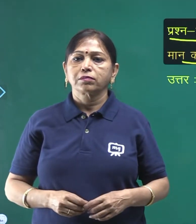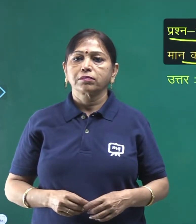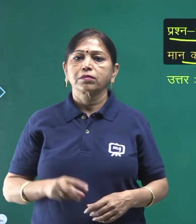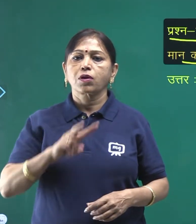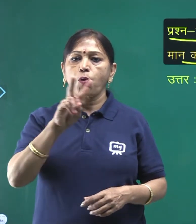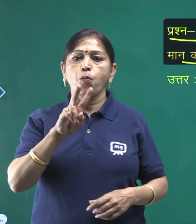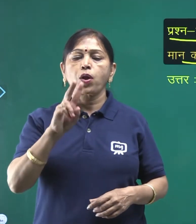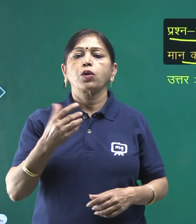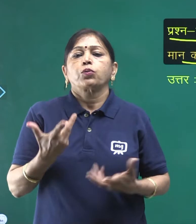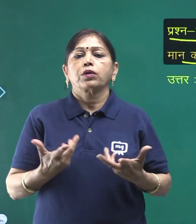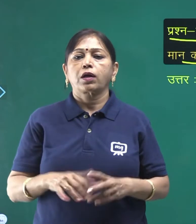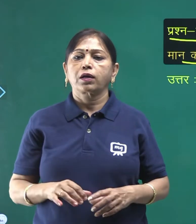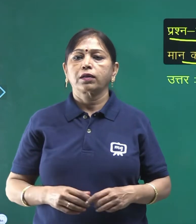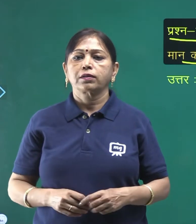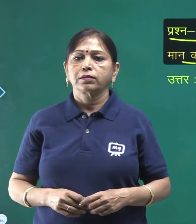मान क्या है?